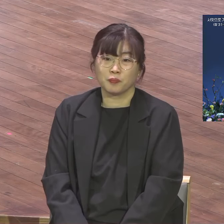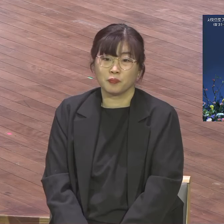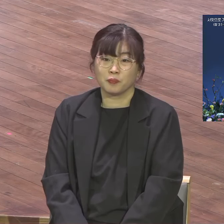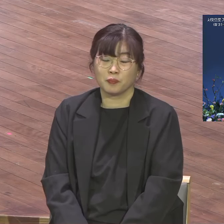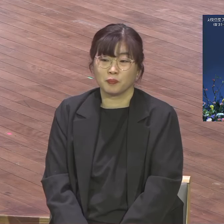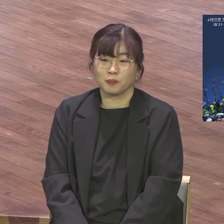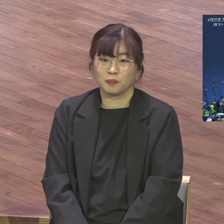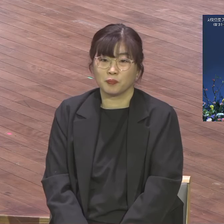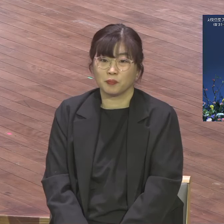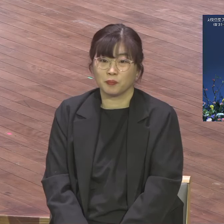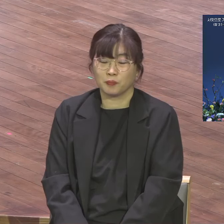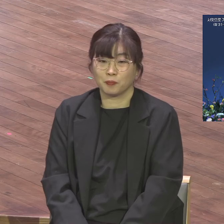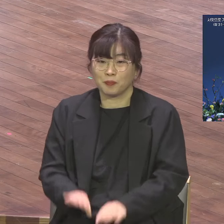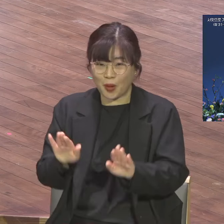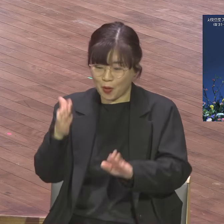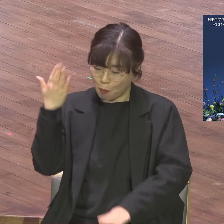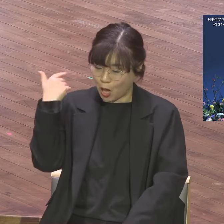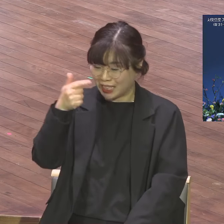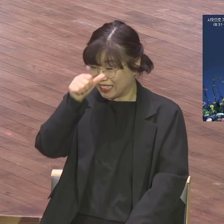신학교 갔잖아요. RTS